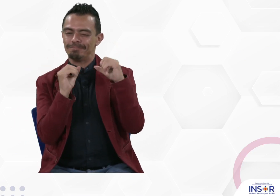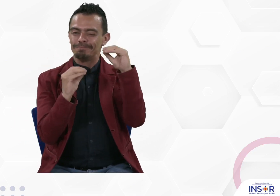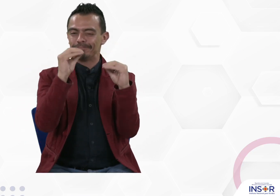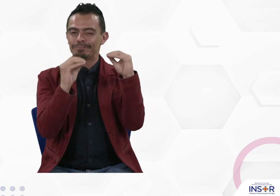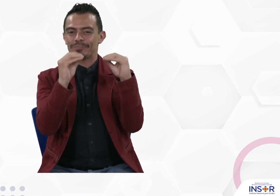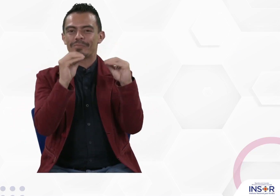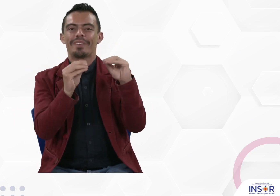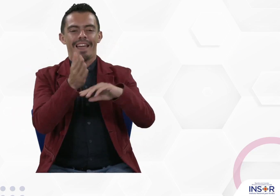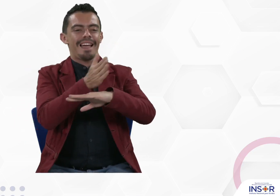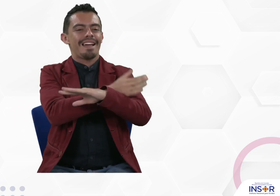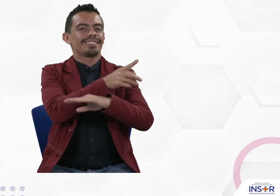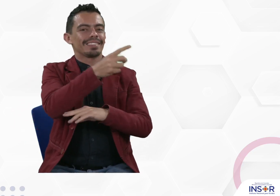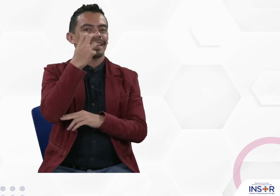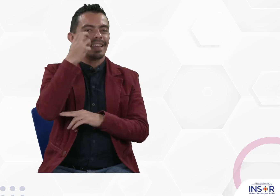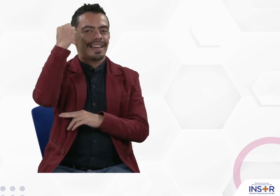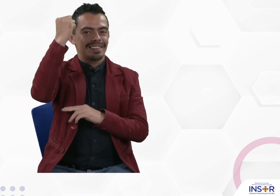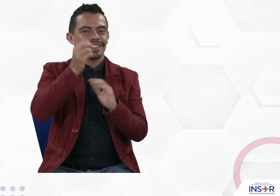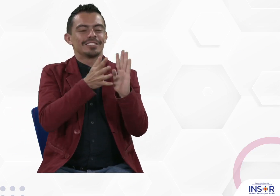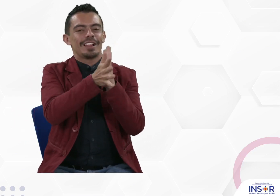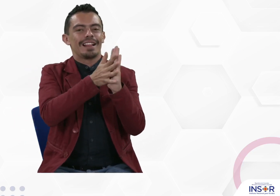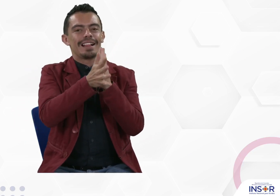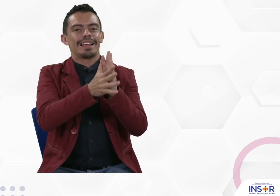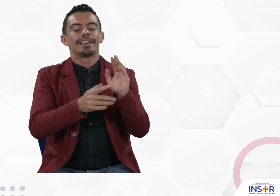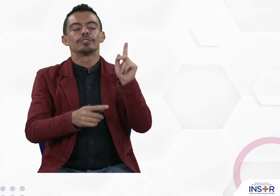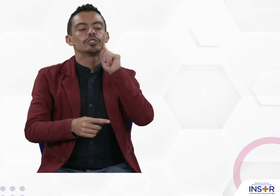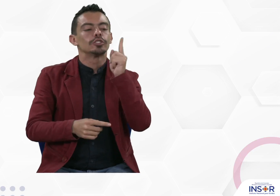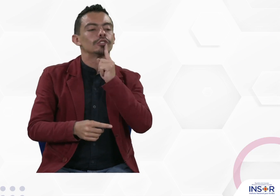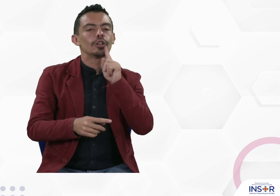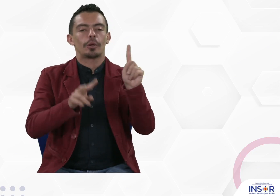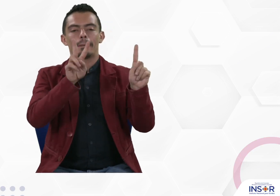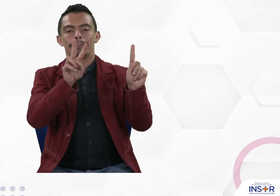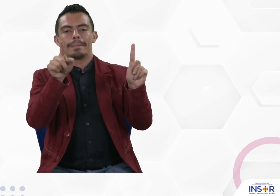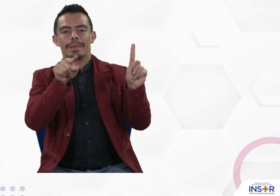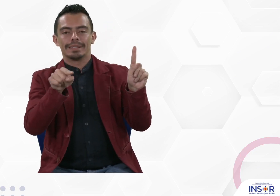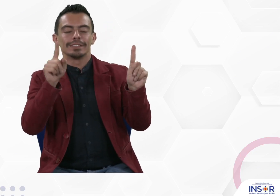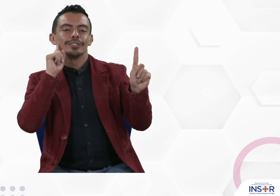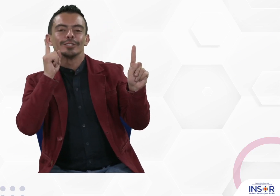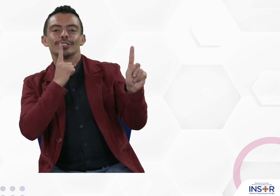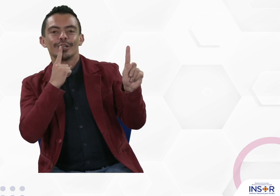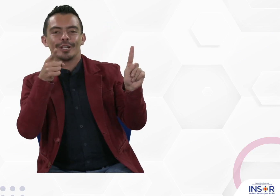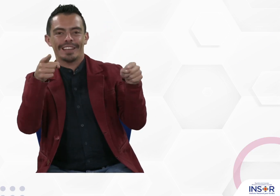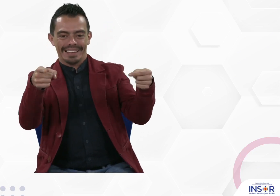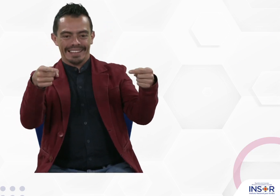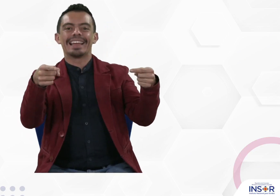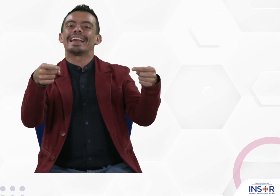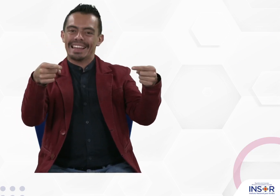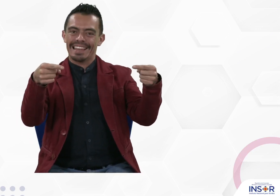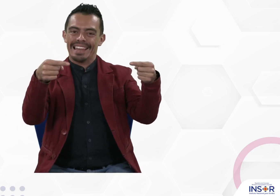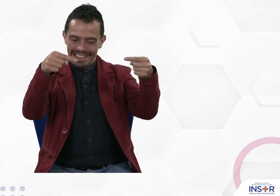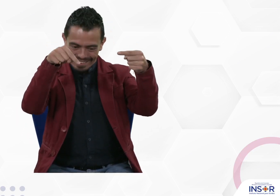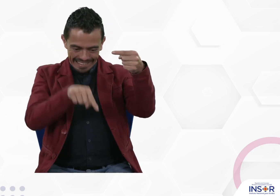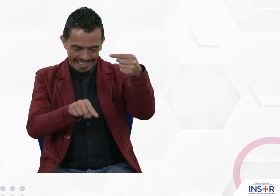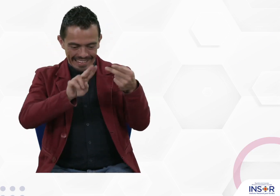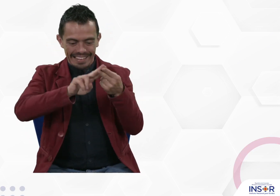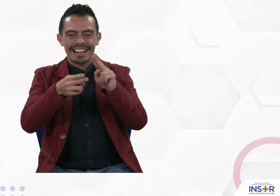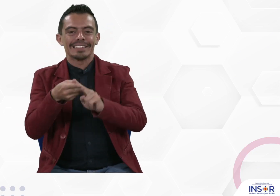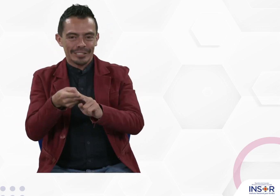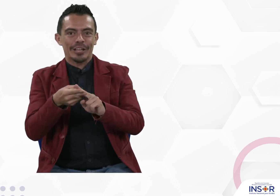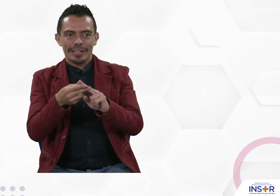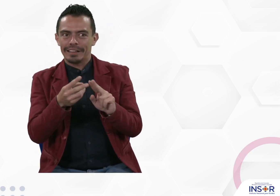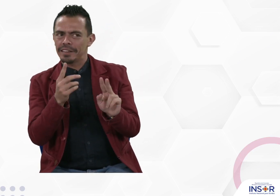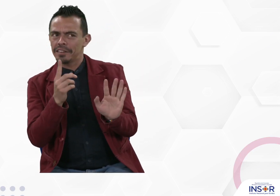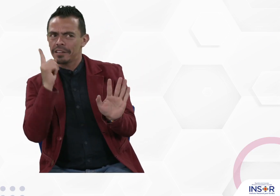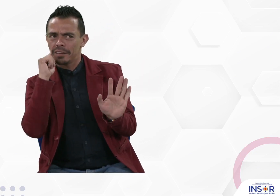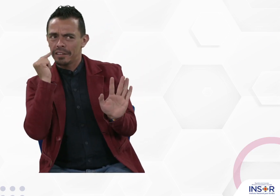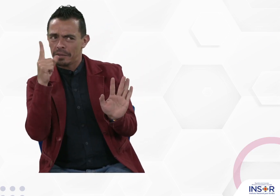inquietudes, preguntas, debates y demás. Anderson nos hablaba de el sordos versus sordos y esto es algo que